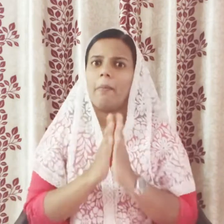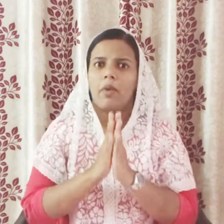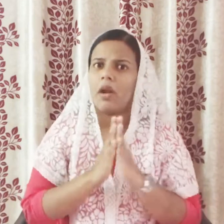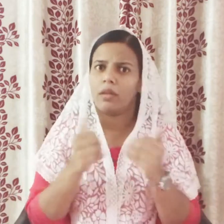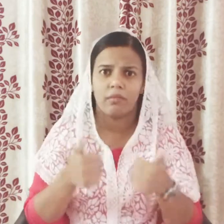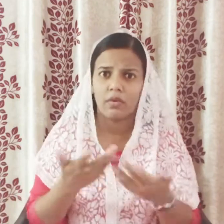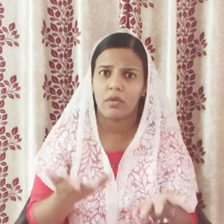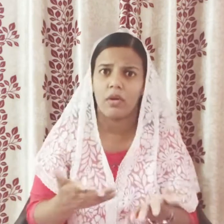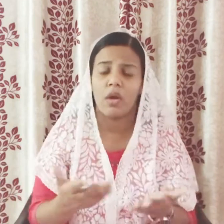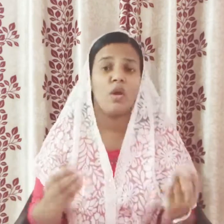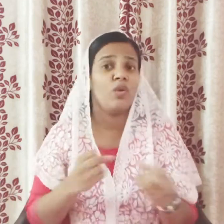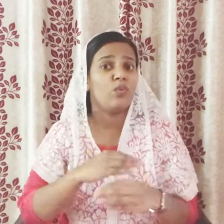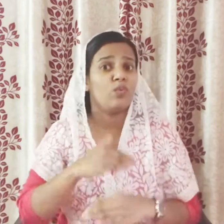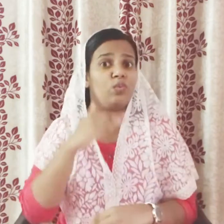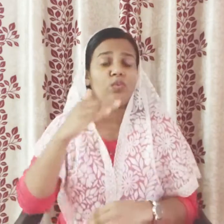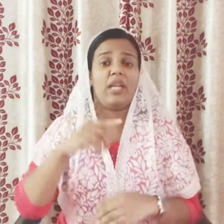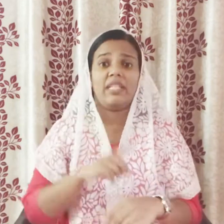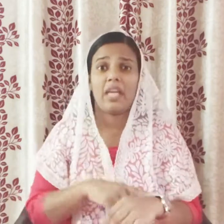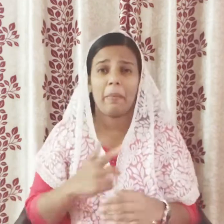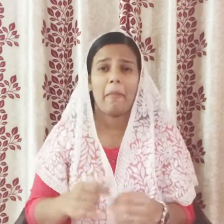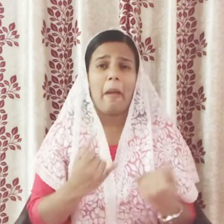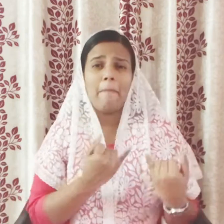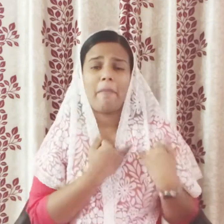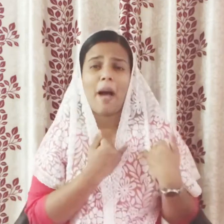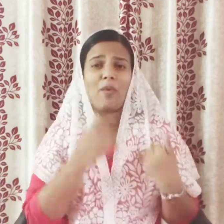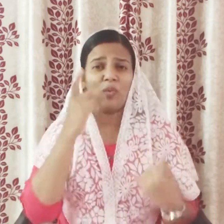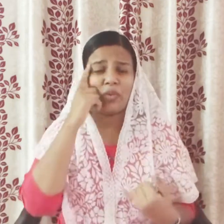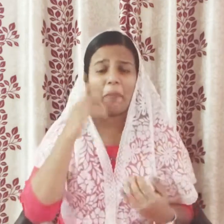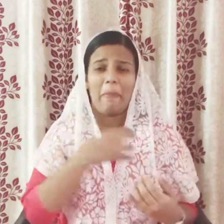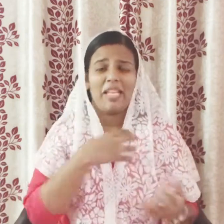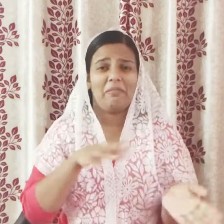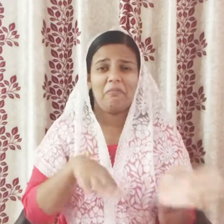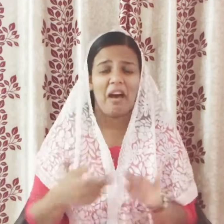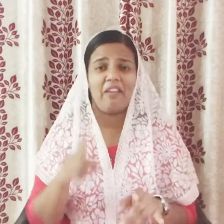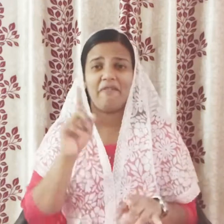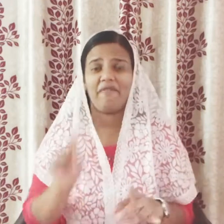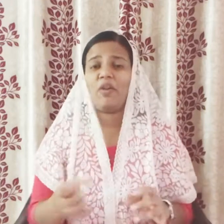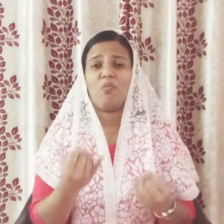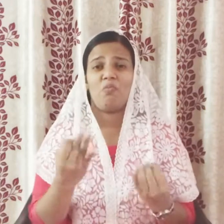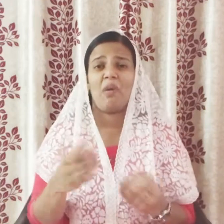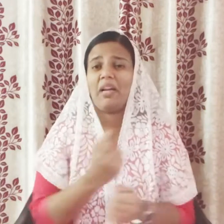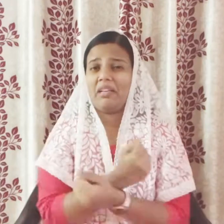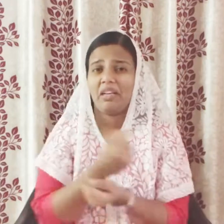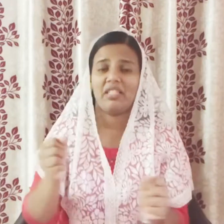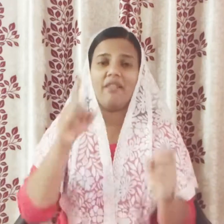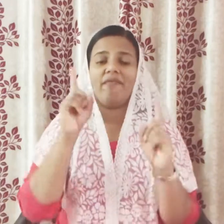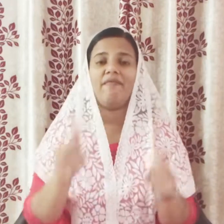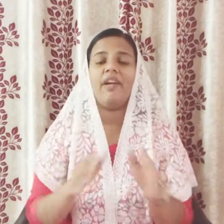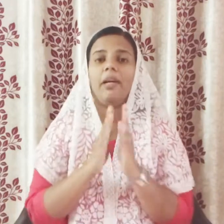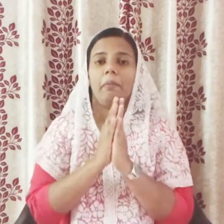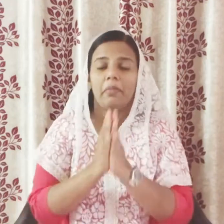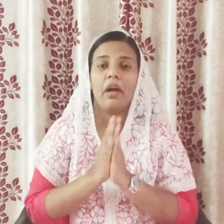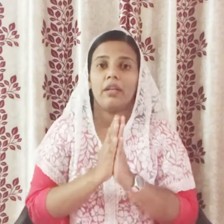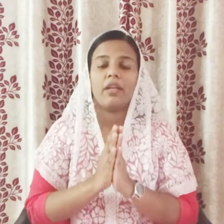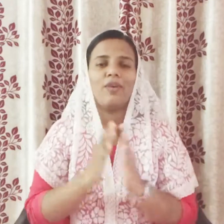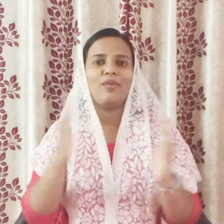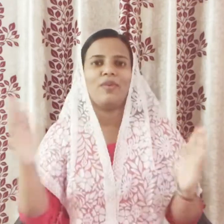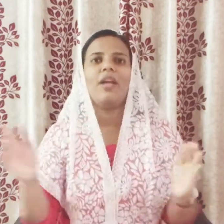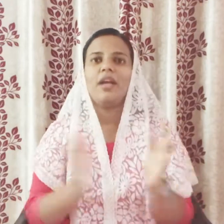പ്രാർത്ഥിക്കാൻ കഴിയുമല്ലോ. നിങ്ങൾ കൂടുതൽ സമയം പാപികളുടെ മാനസാന്തരത്തിന് വേണ്ടി പ്രാർത്ഥിക്കണം, അനേകർ രക്ഷിക്കപ്പെടുവാൻ വേണ്ടി പ്രാർത്ഥിക്കണം. അതിനാണ് ദൈവം